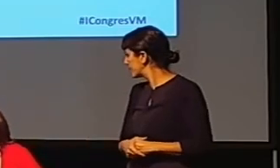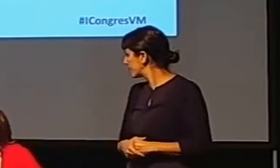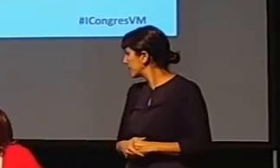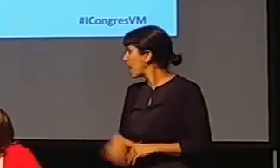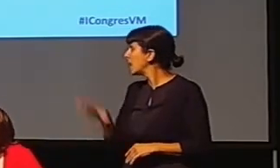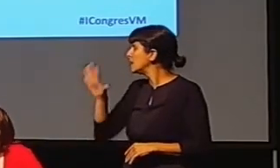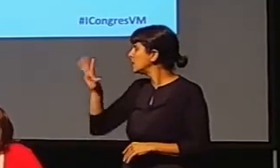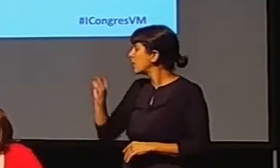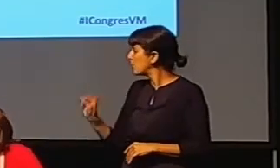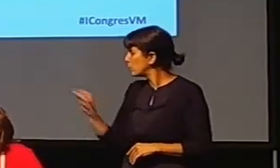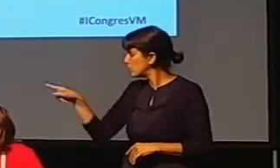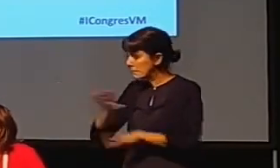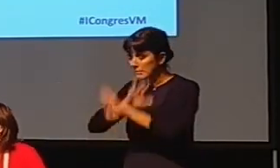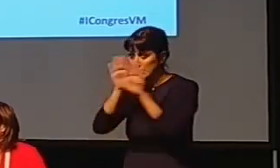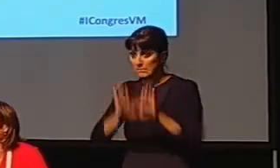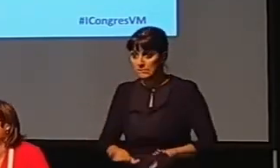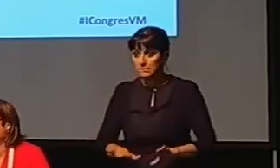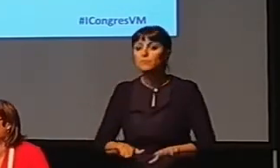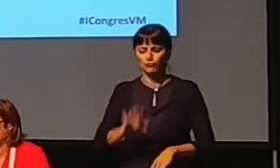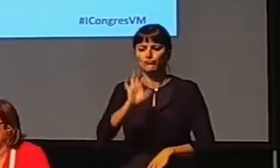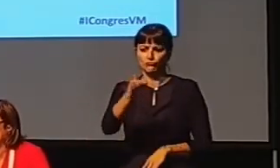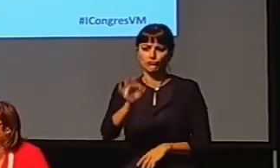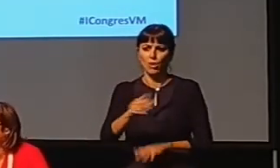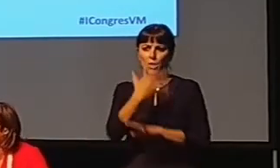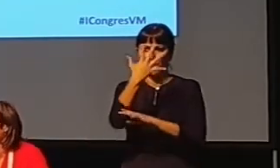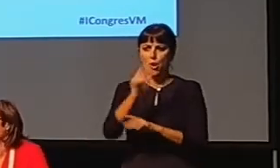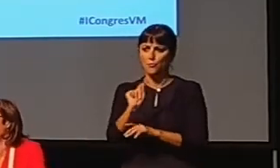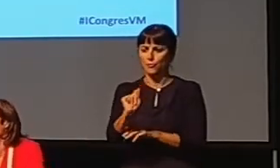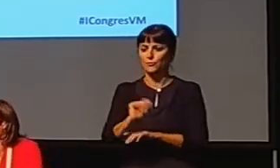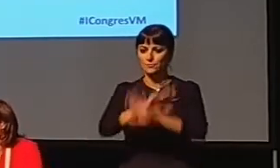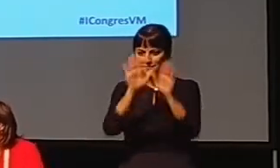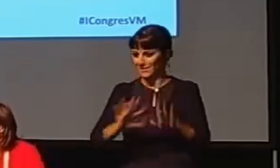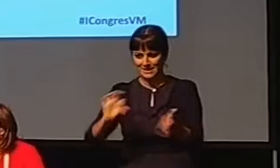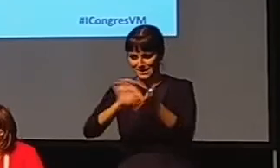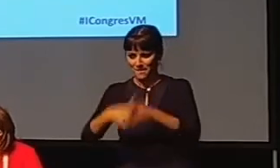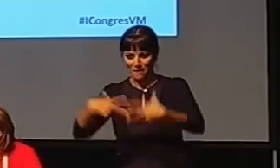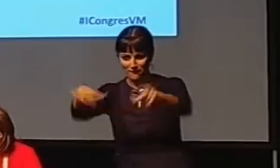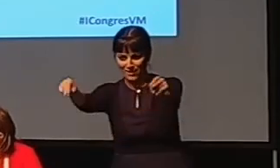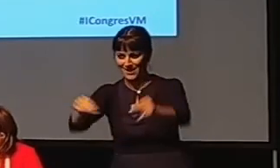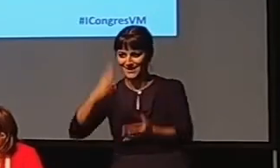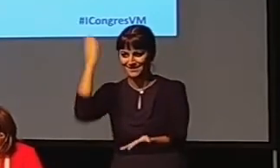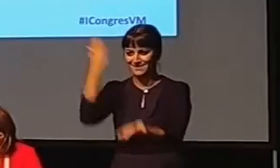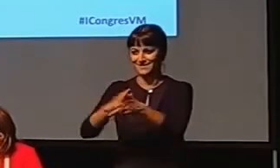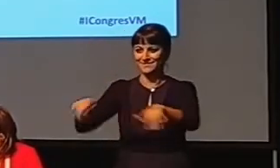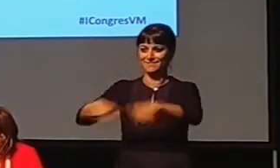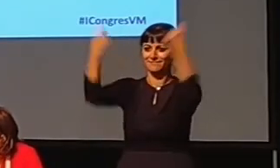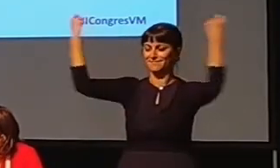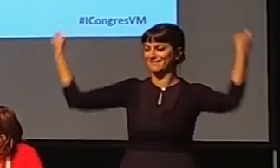En 5 minuts creus que podràs acabar? Sí, en 5 minuts acabo, no? Amb el sistema? Sí. 5, 7.